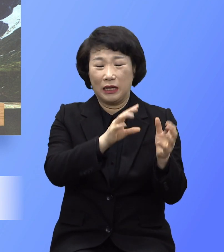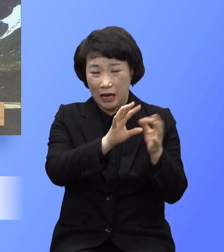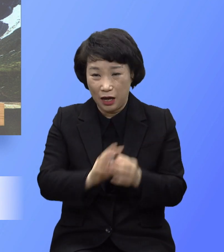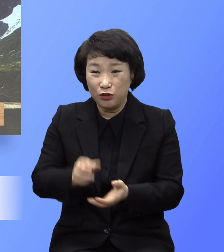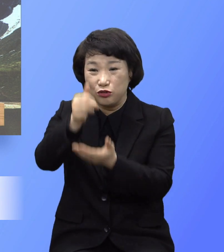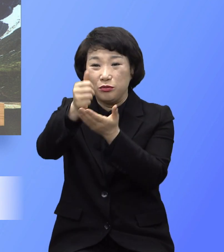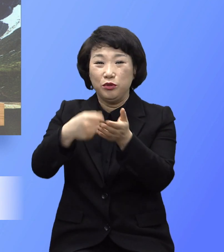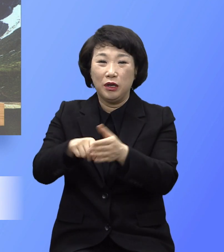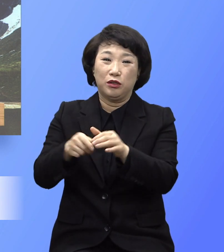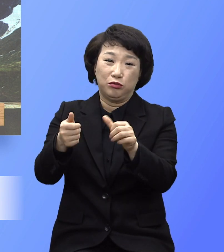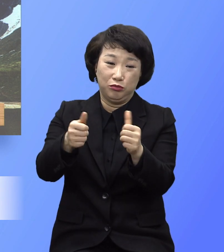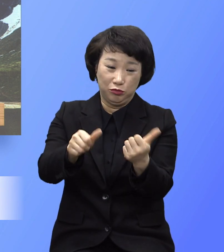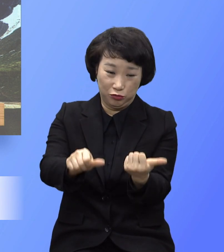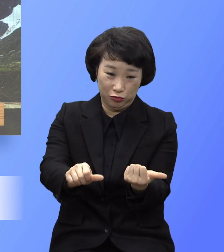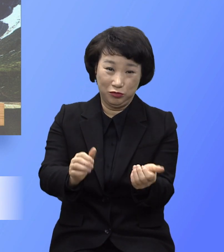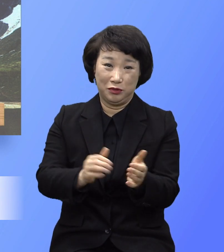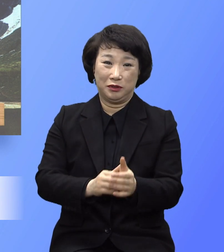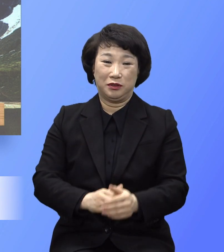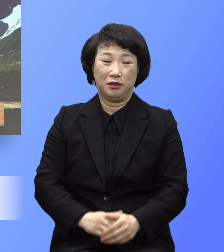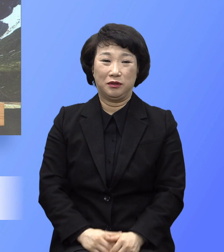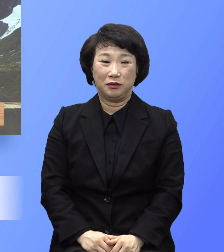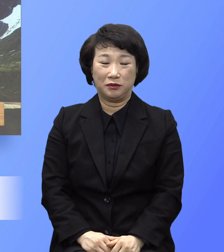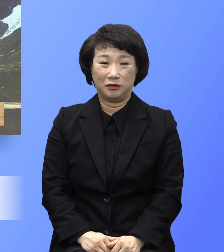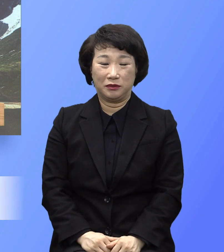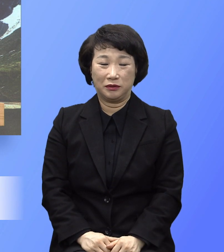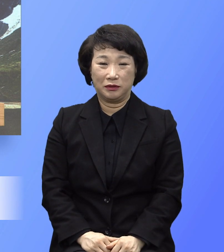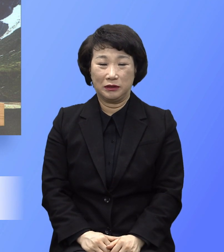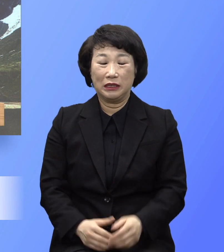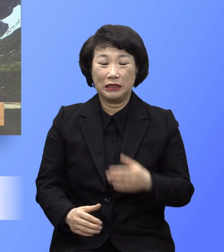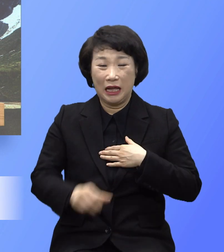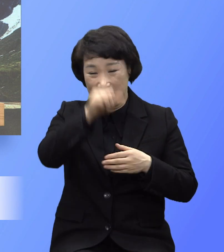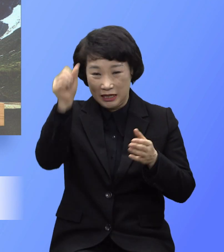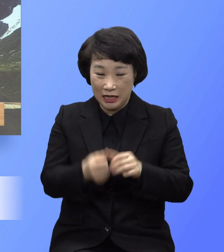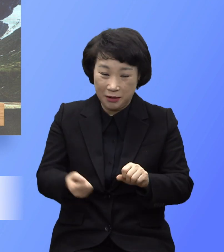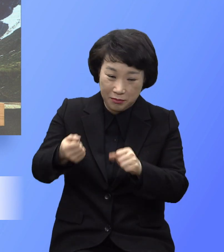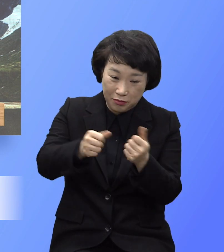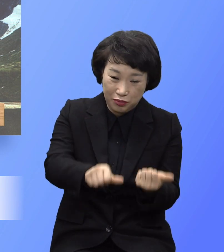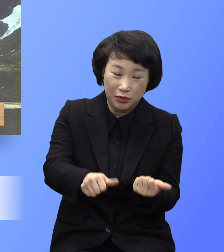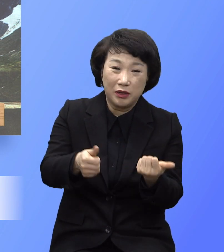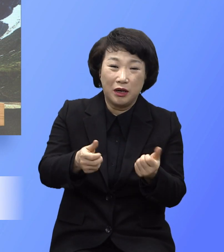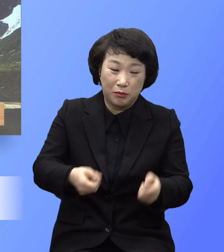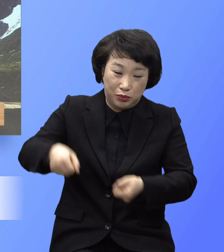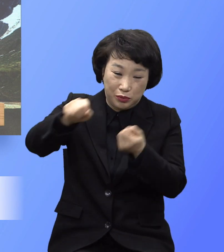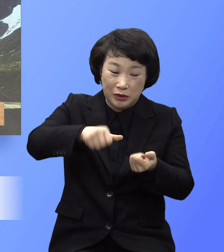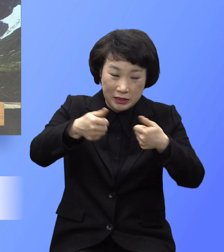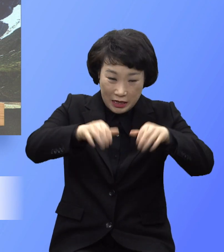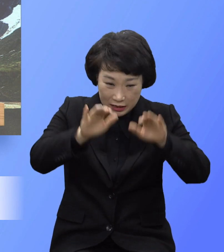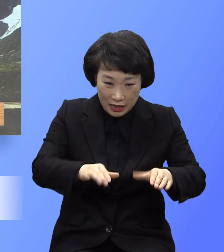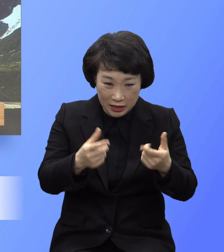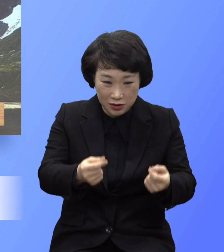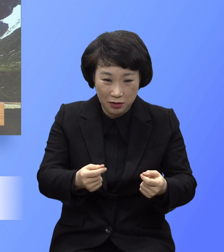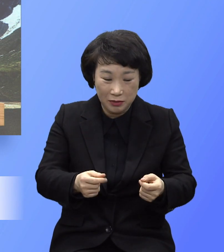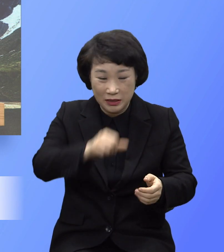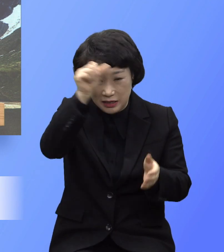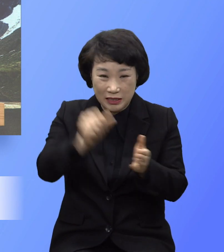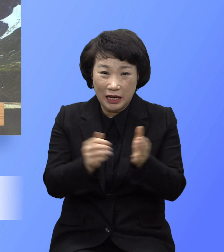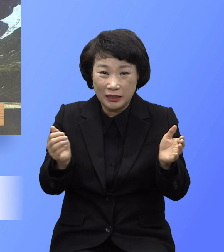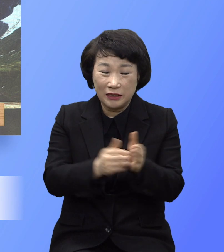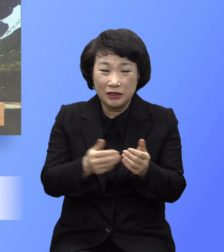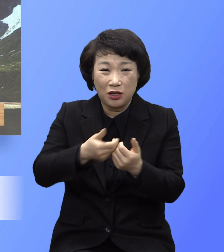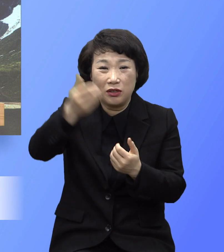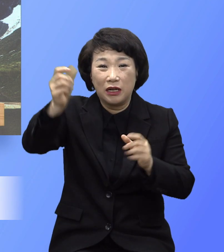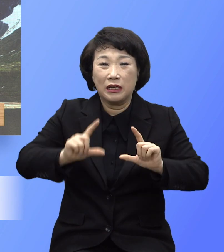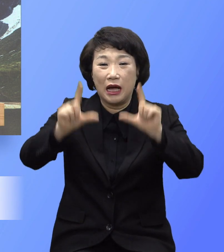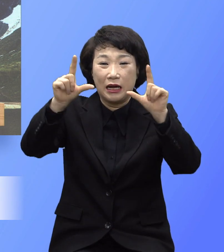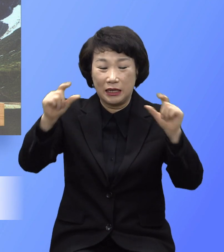주를 위해 죽는 것입니다. 간제와 같이 벌써 부음이 되고 떠날 기약이 가까웠다. 내가